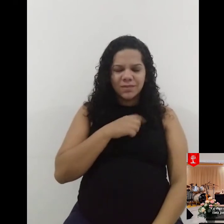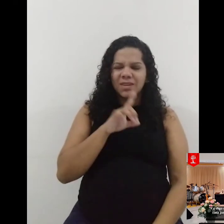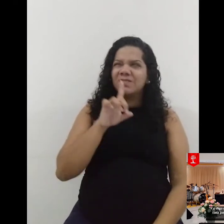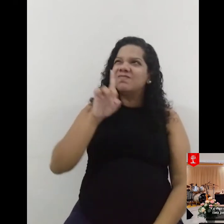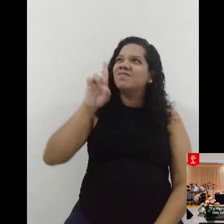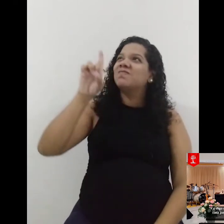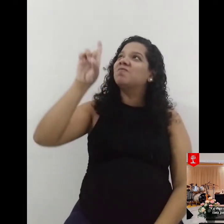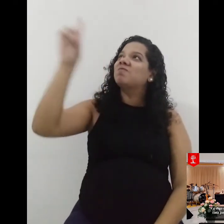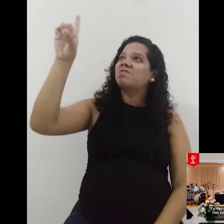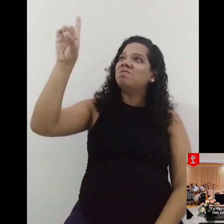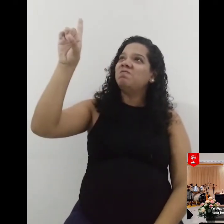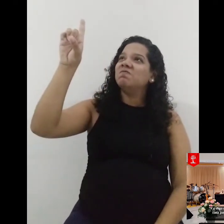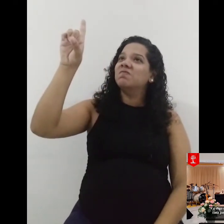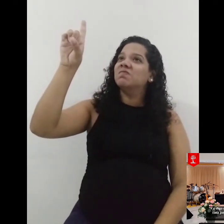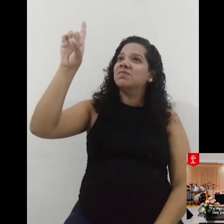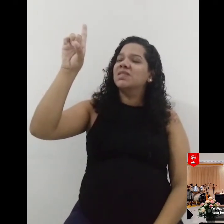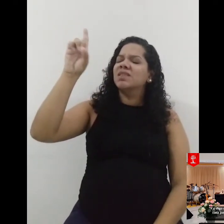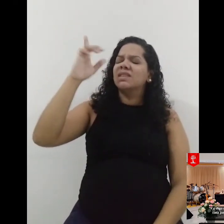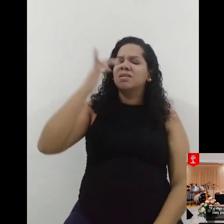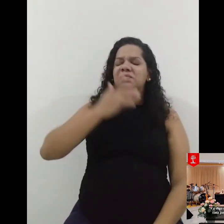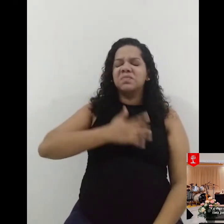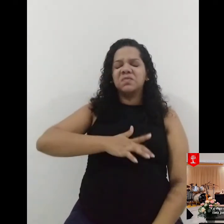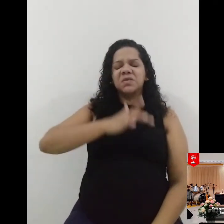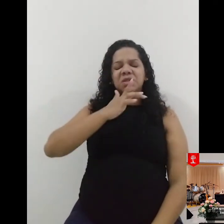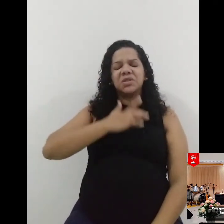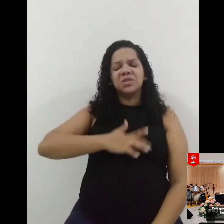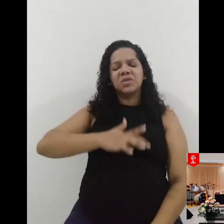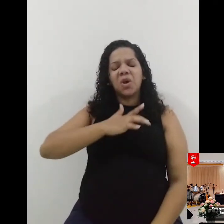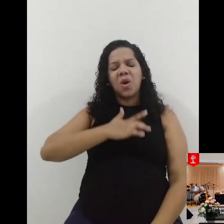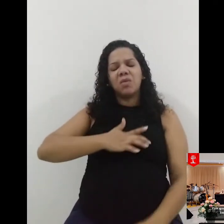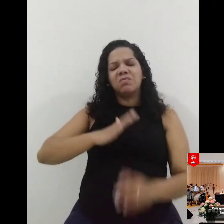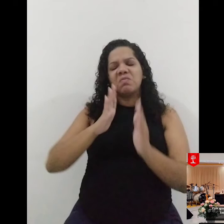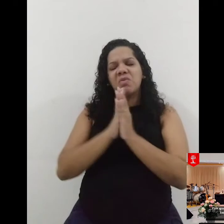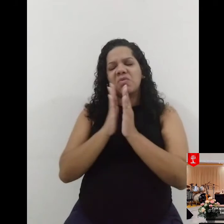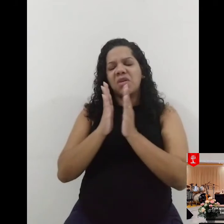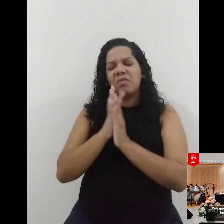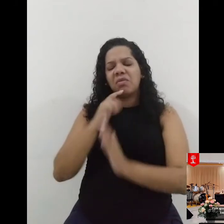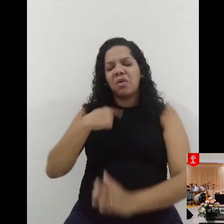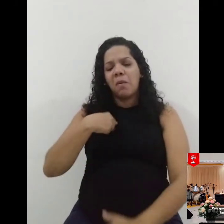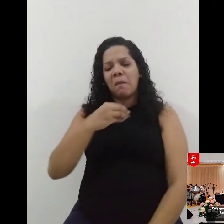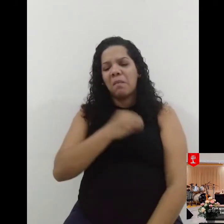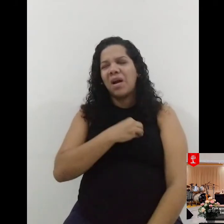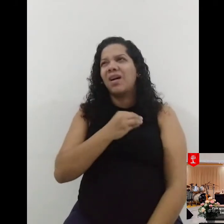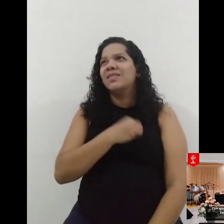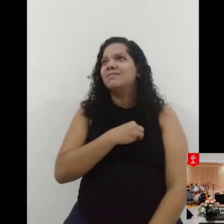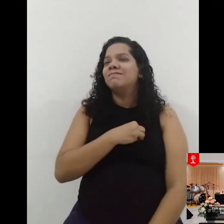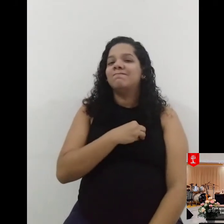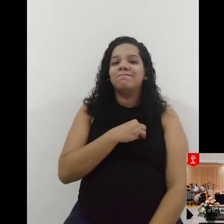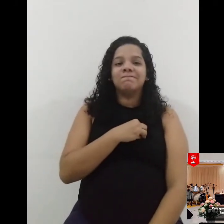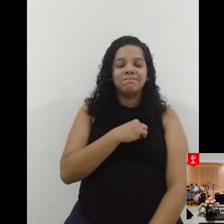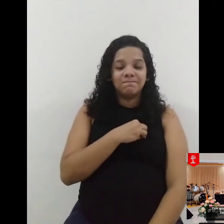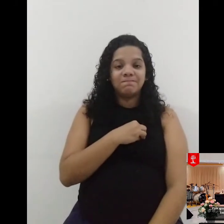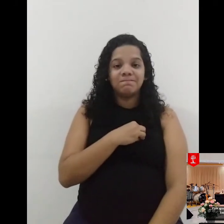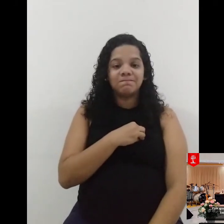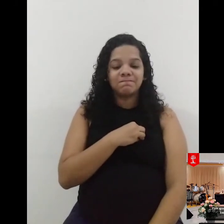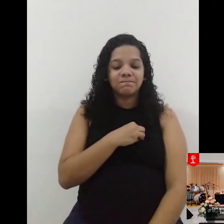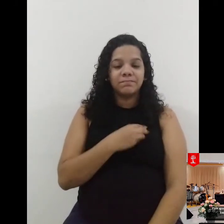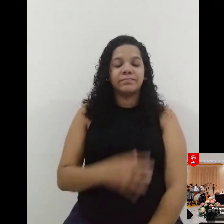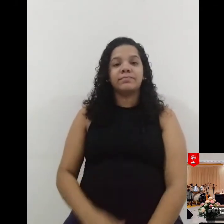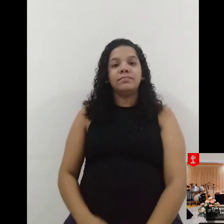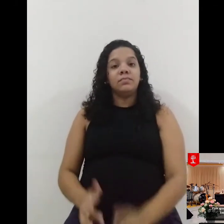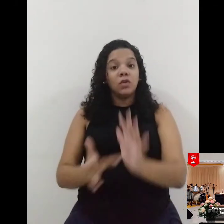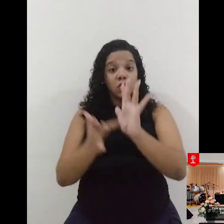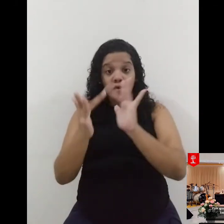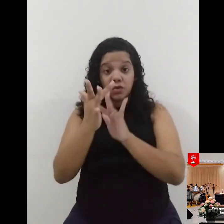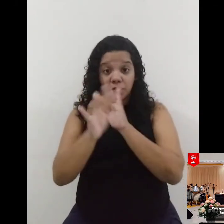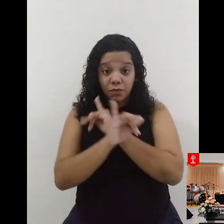casa justificada ou justificado diante de Deus, pois quem se exalta será humilhado, e quem